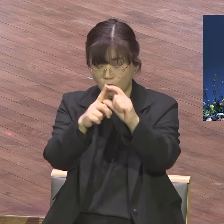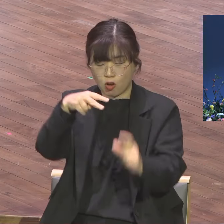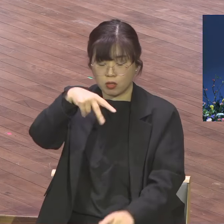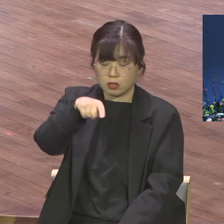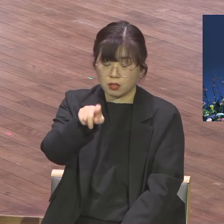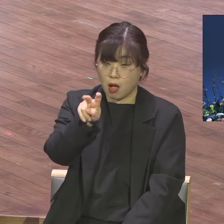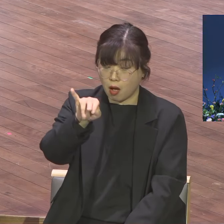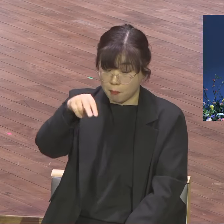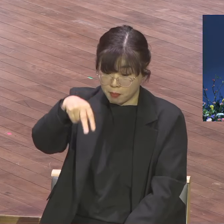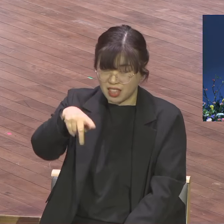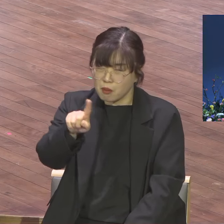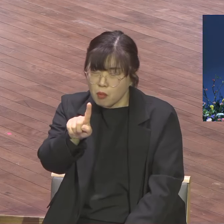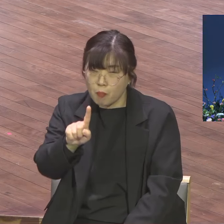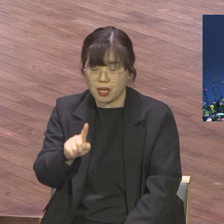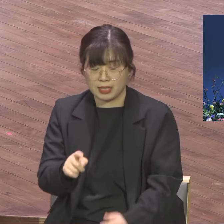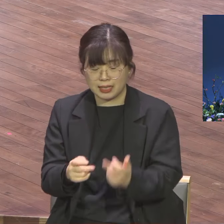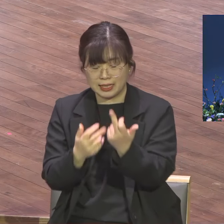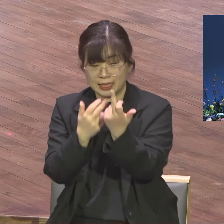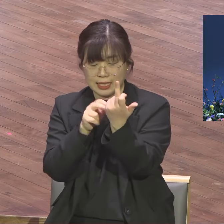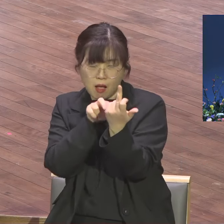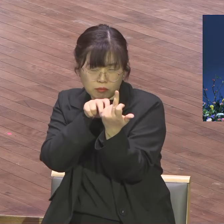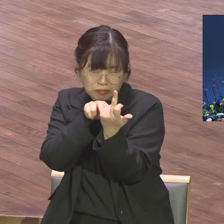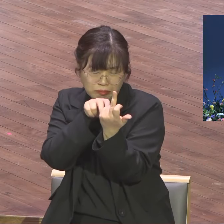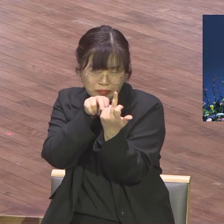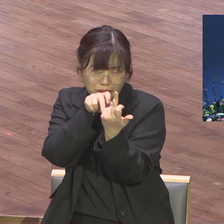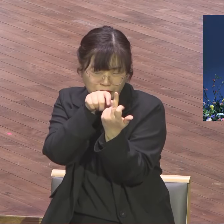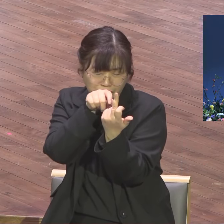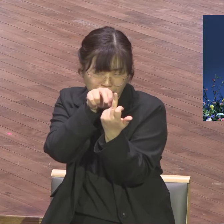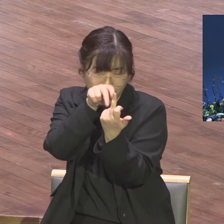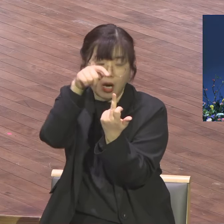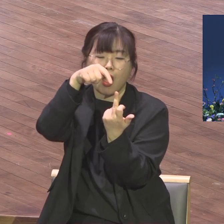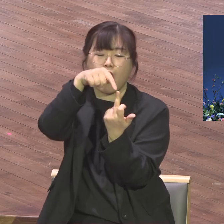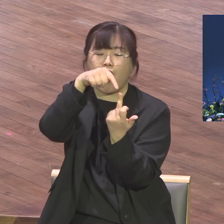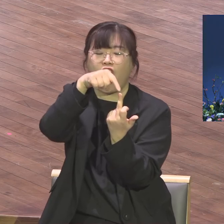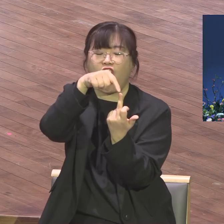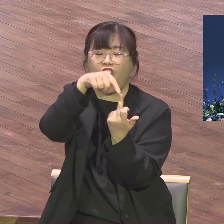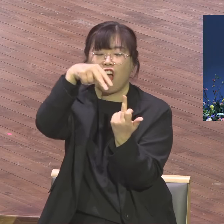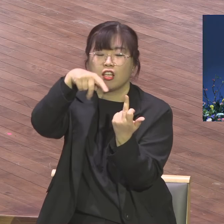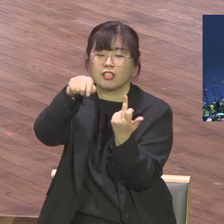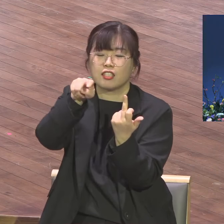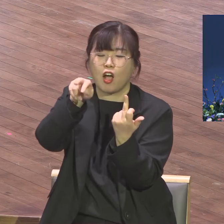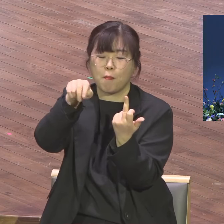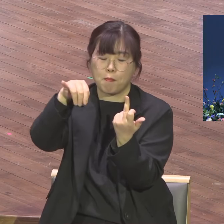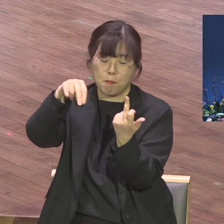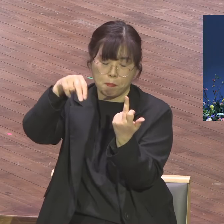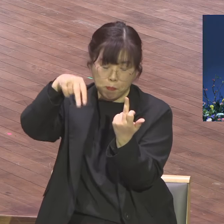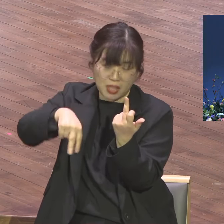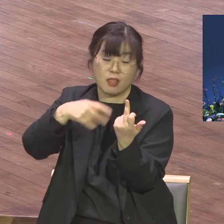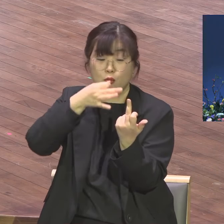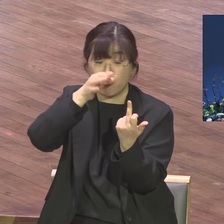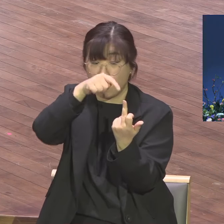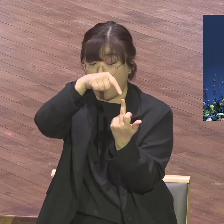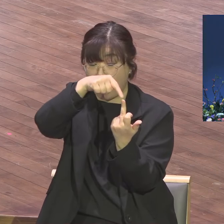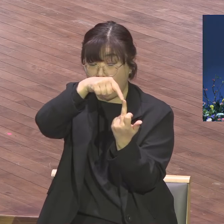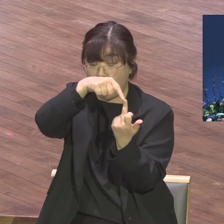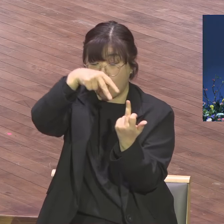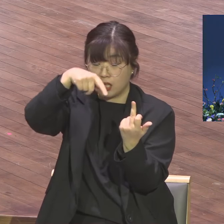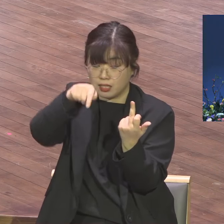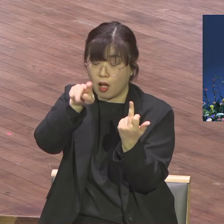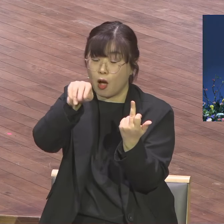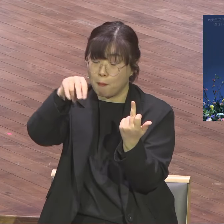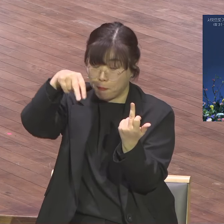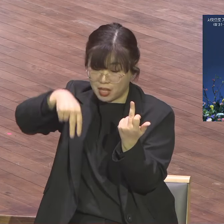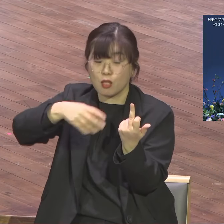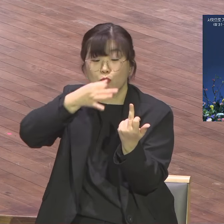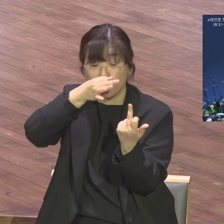말은 산의 최정상, 높은 산의 최정상을 서밋이라고 그러죠. 그리고 각